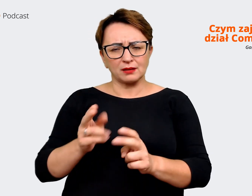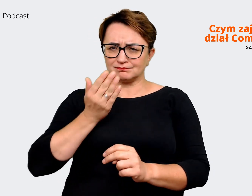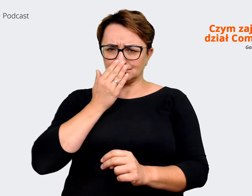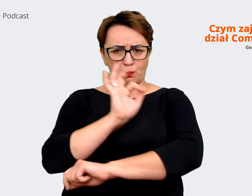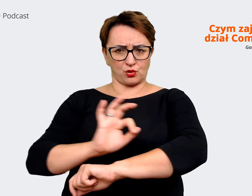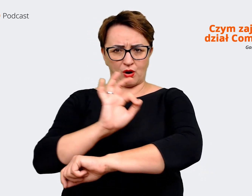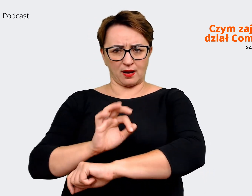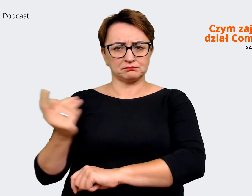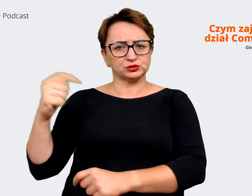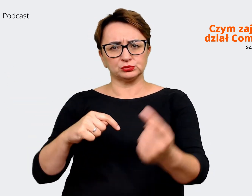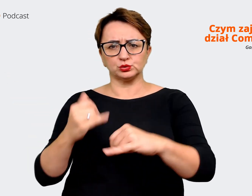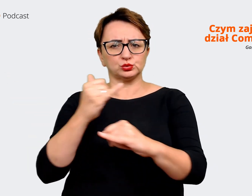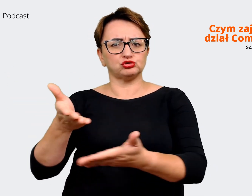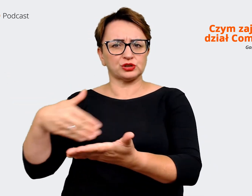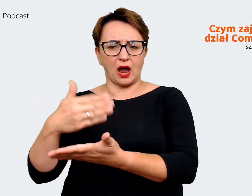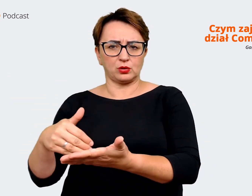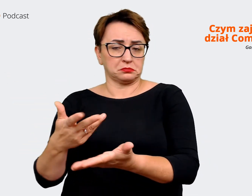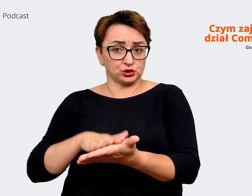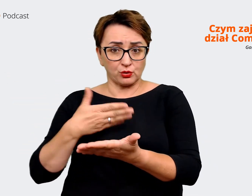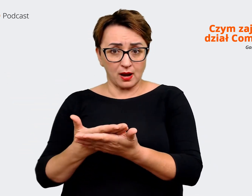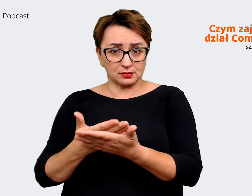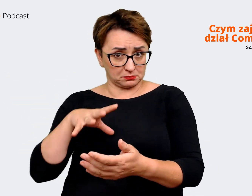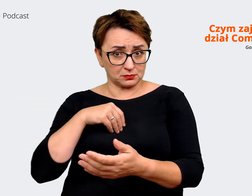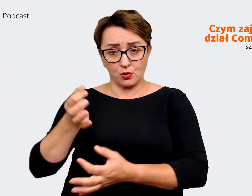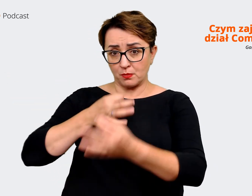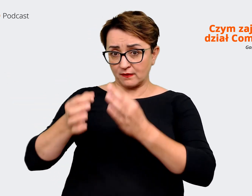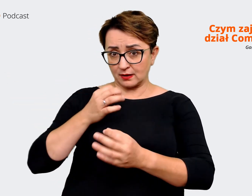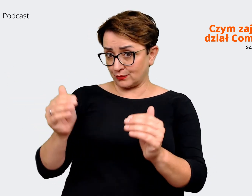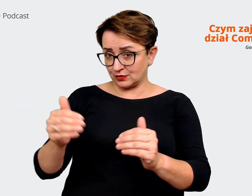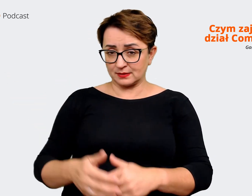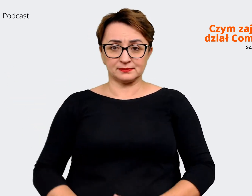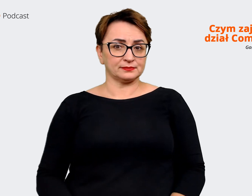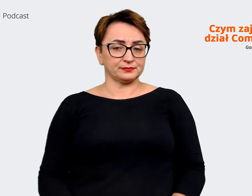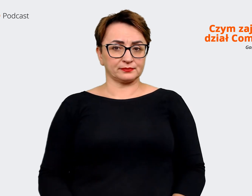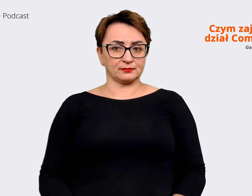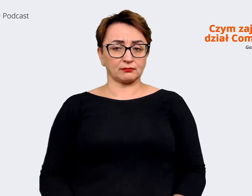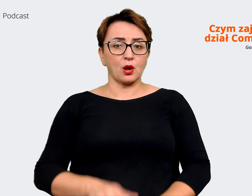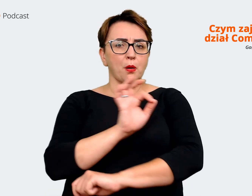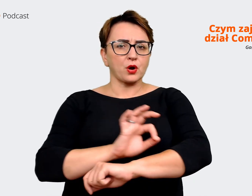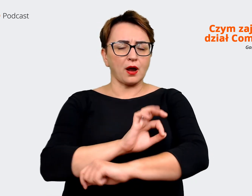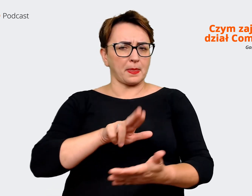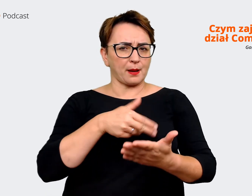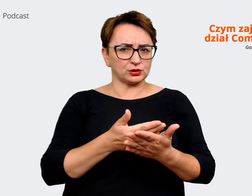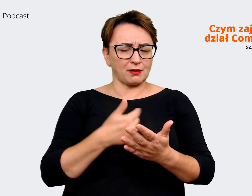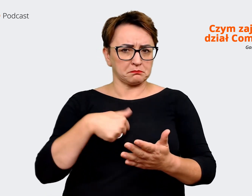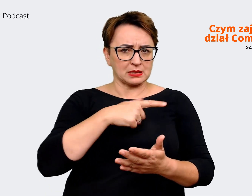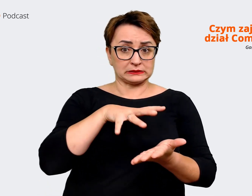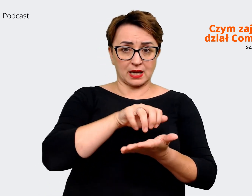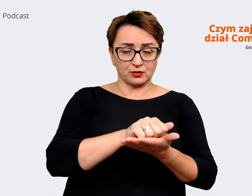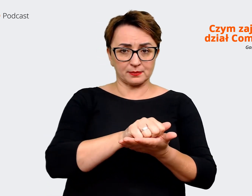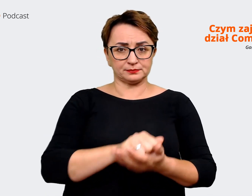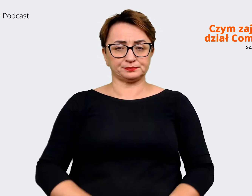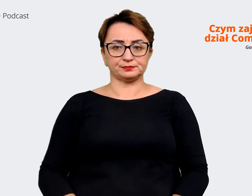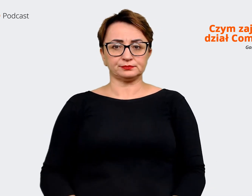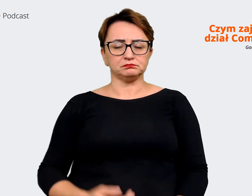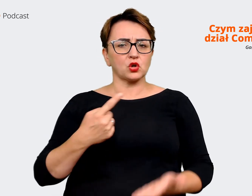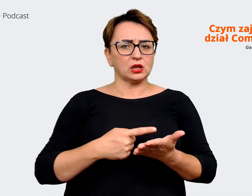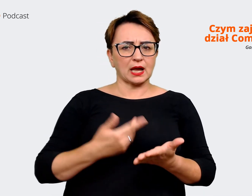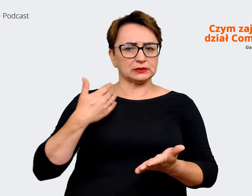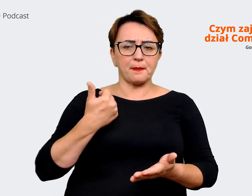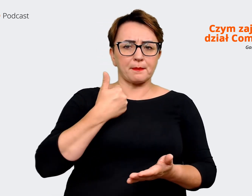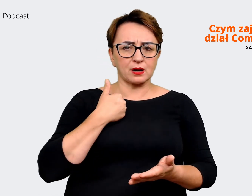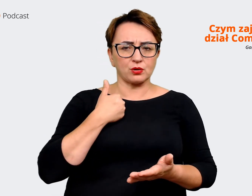to są konkretnie projekty, z którymi przychodzą do was inne działy? Jakieś mamy tutaj przykłady może? Jednym z projektów, którym na przykład zajmujemy się, no